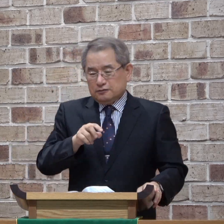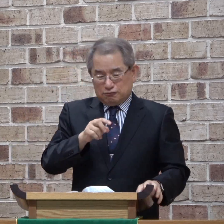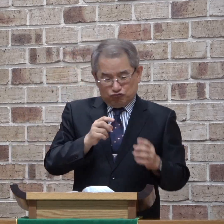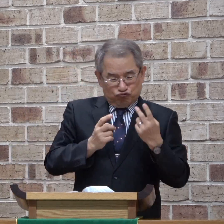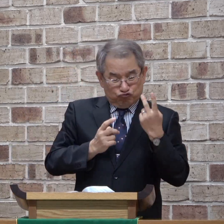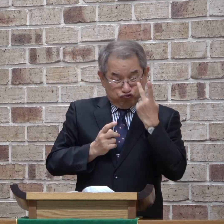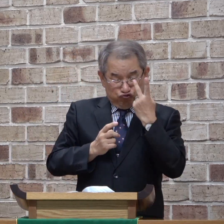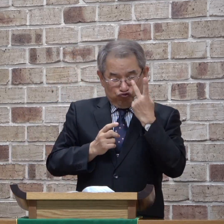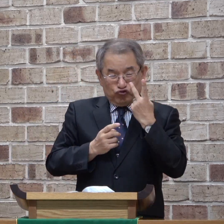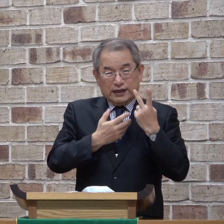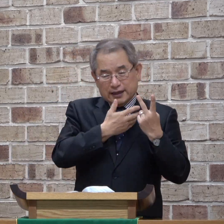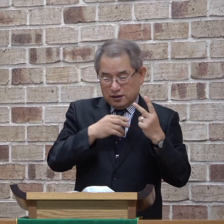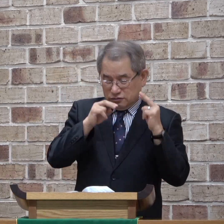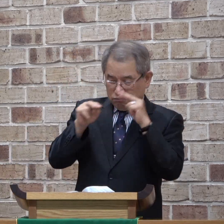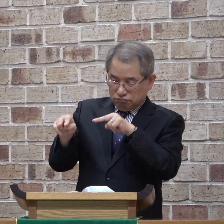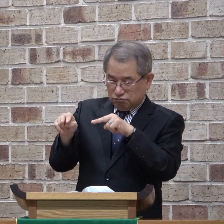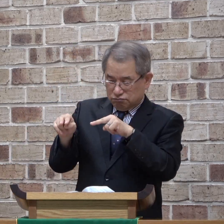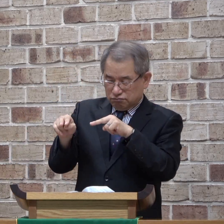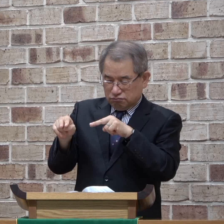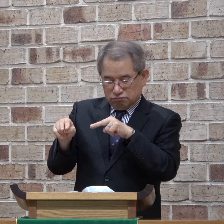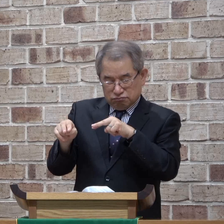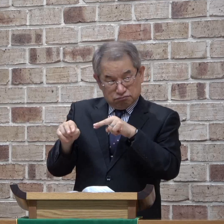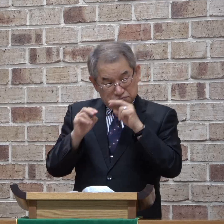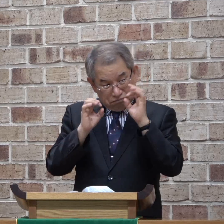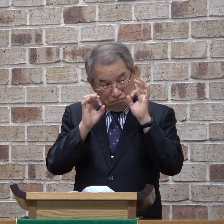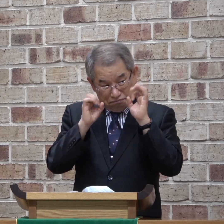그리고 사람의 도움으로 동정을 받는 사람이었습니다.